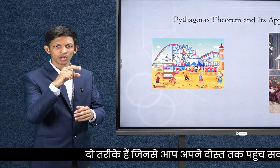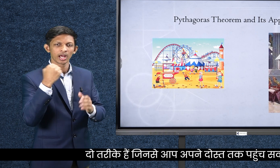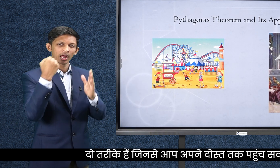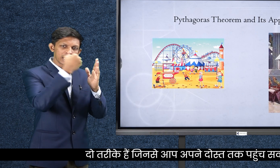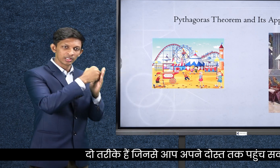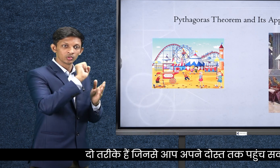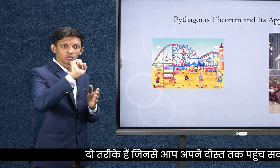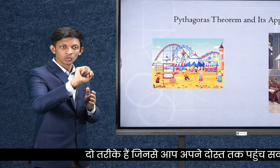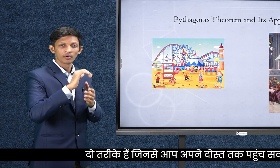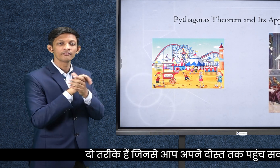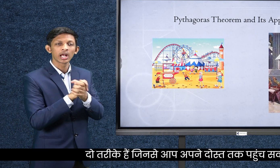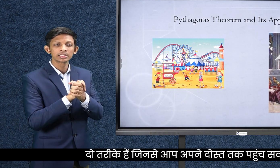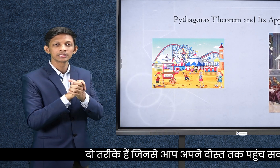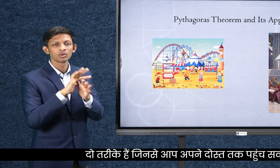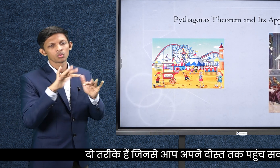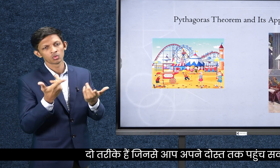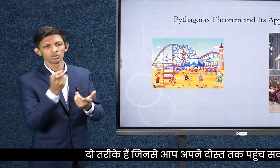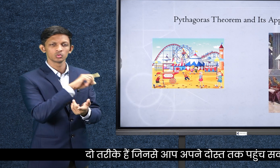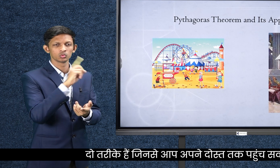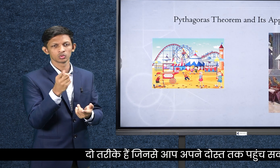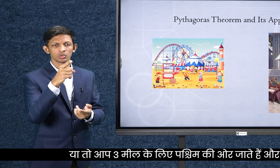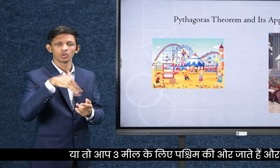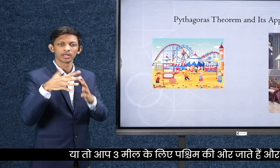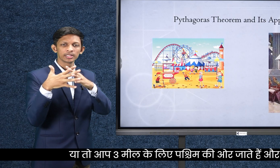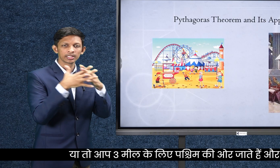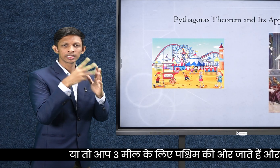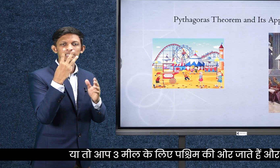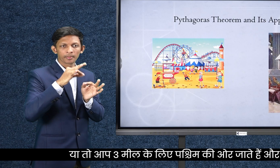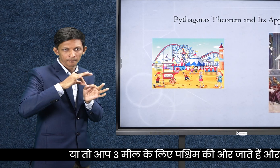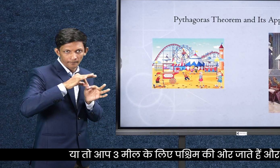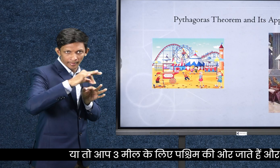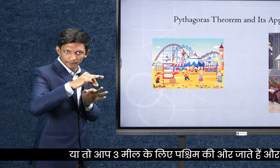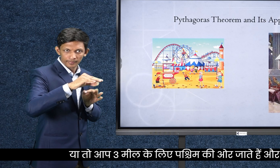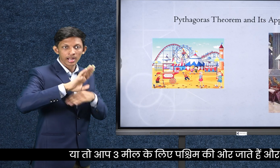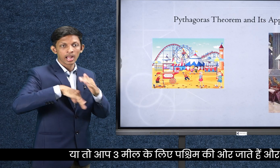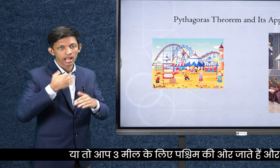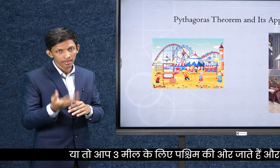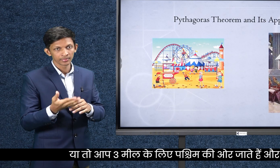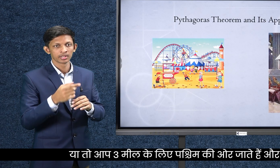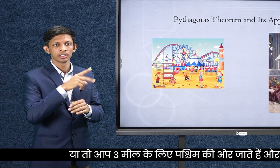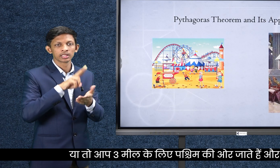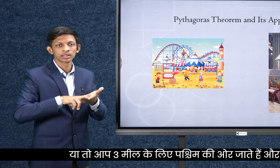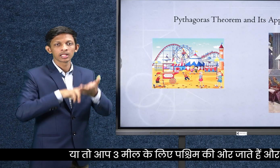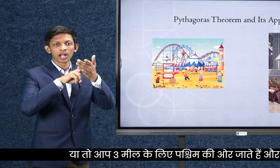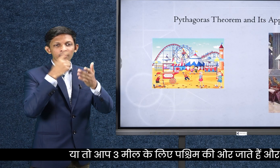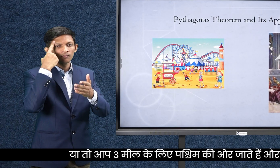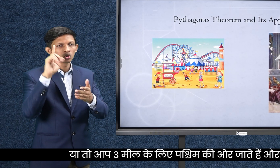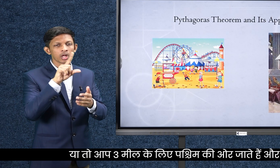जिनसे आप अपने दोस्त एक पहुंच सकते हैं। या तो आप 3 मील के लिए पश्चिम की ओर जाते हैं और